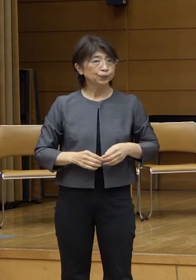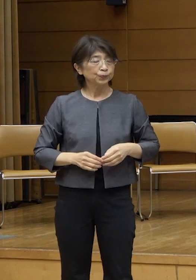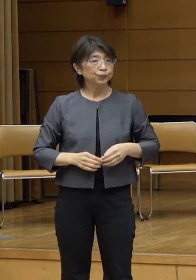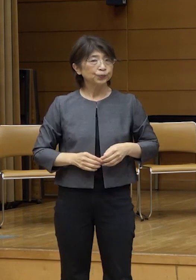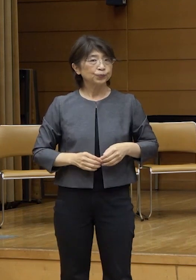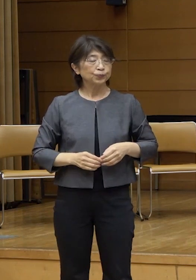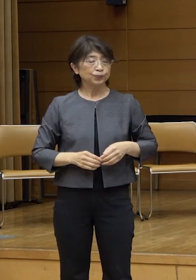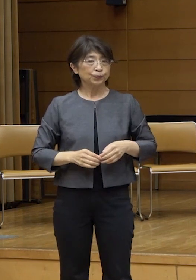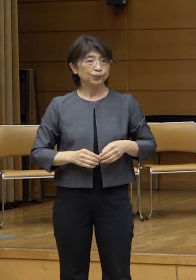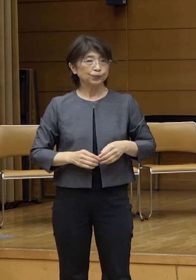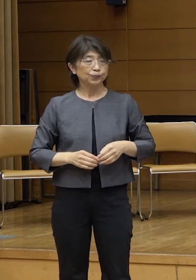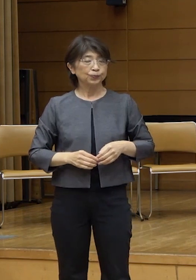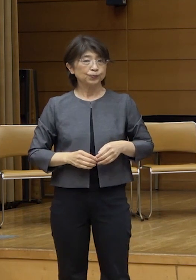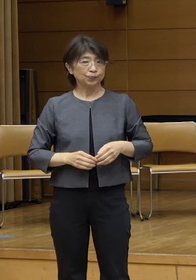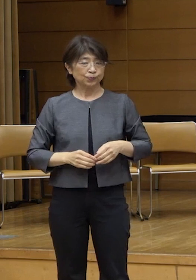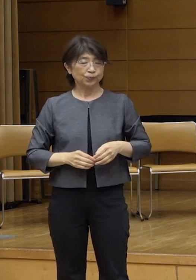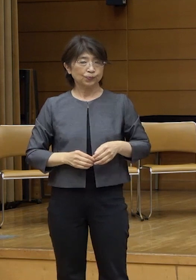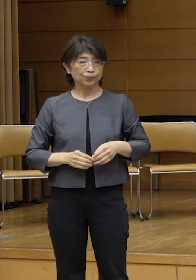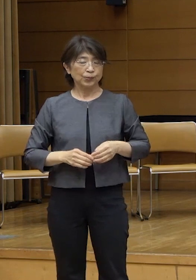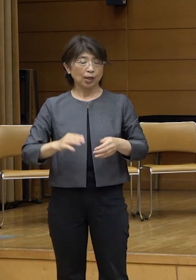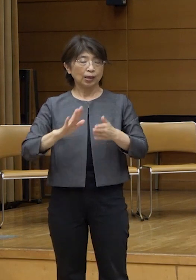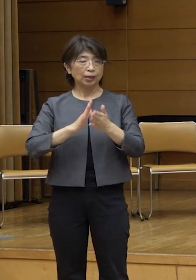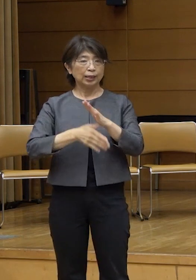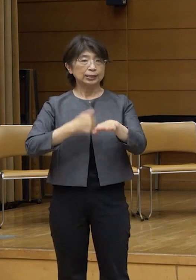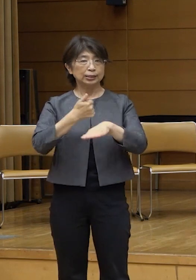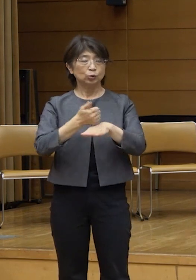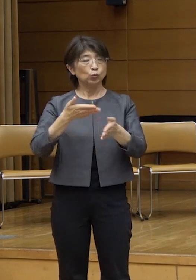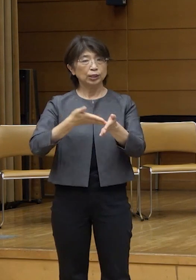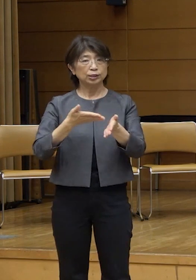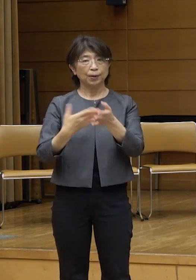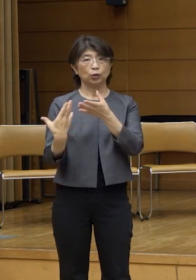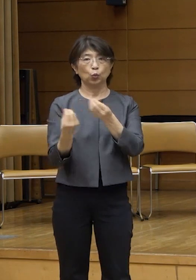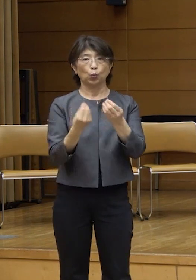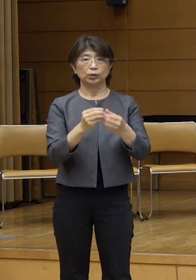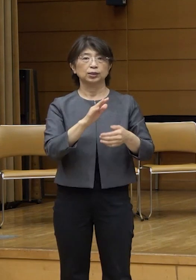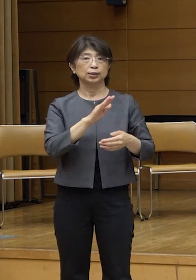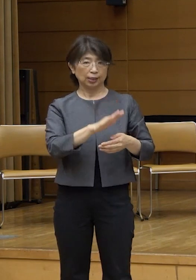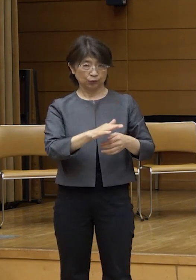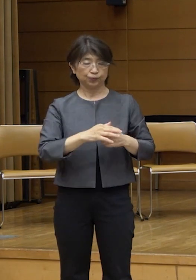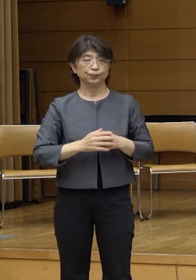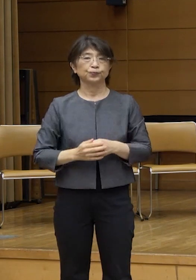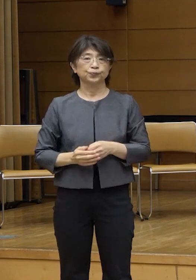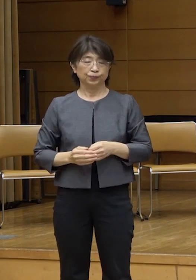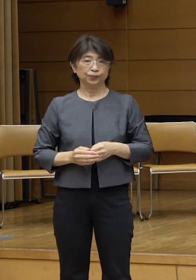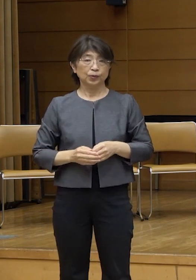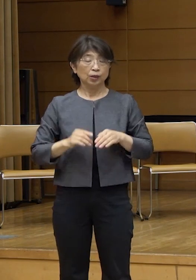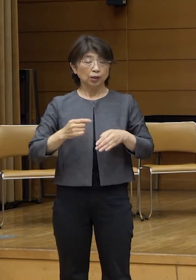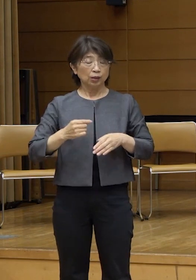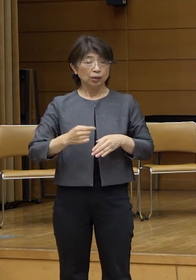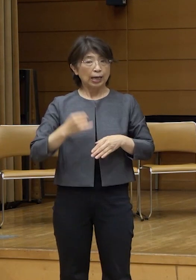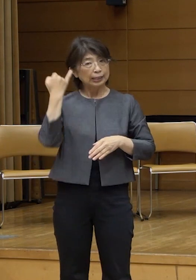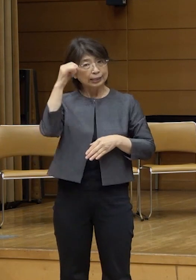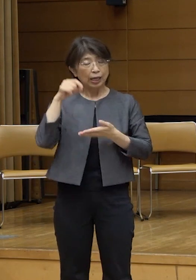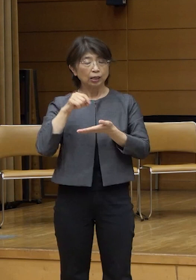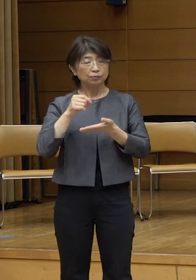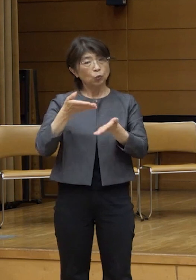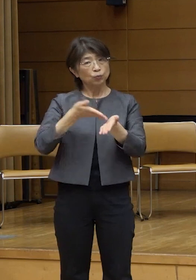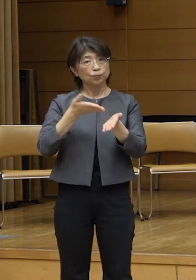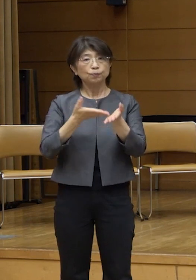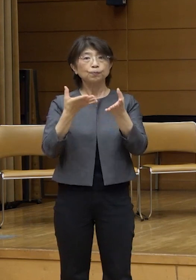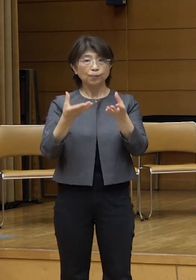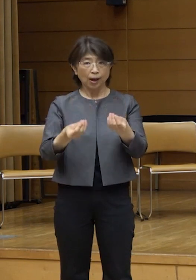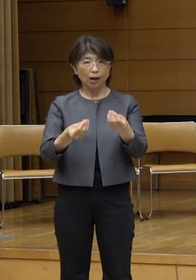知事からもおっしゃっていただきましたけれども、もう一つは私が意見で申し上げたのは、やっぱり高齢者施